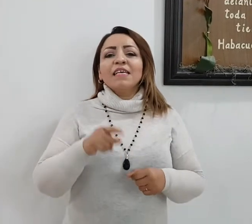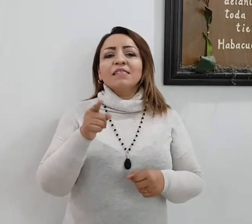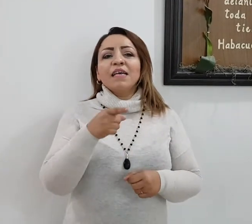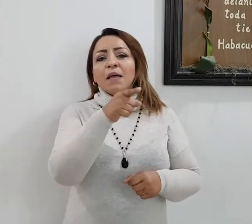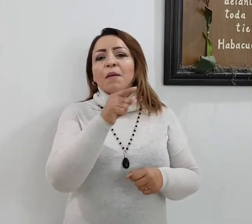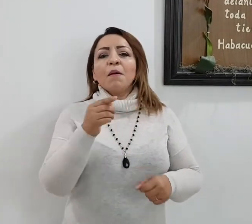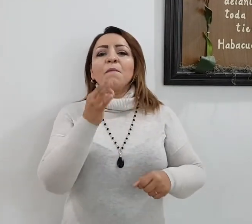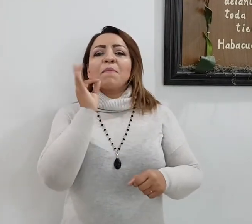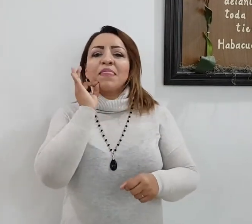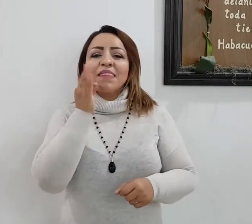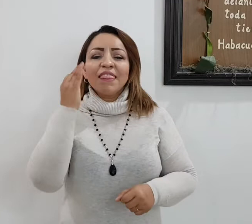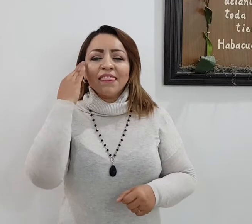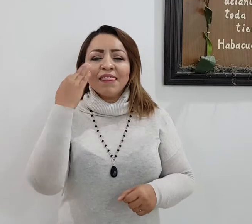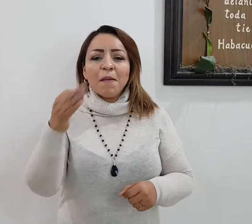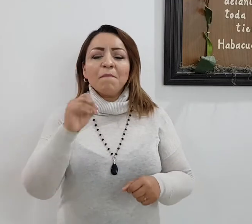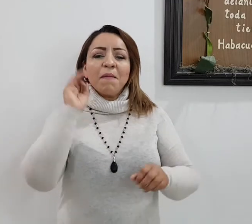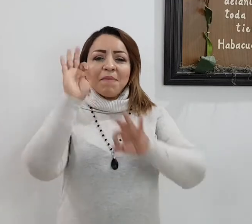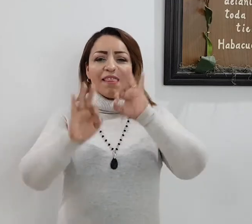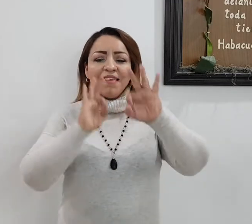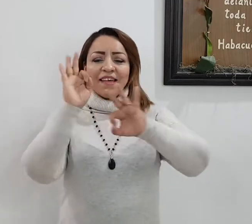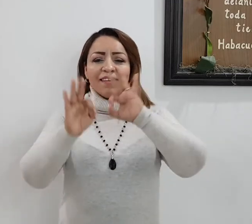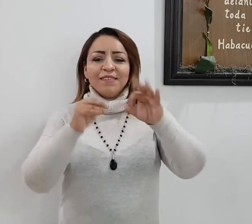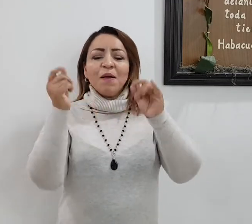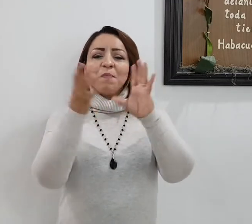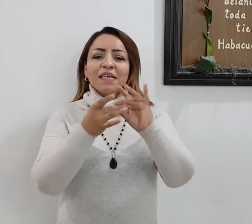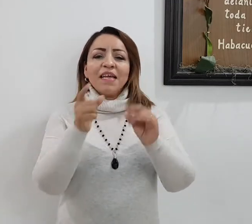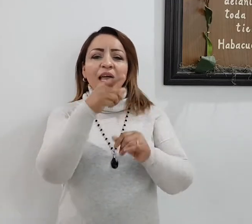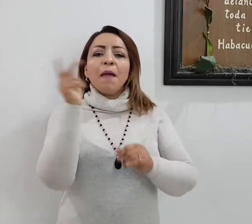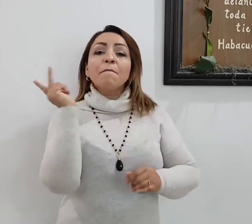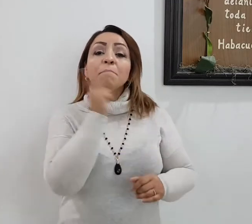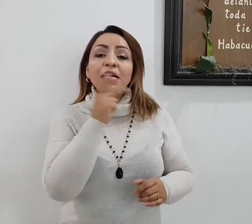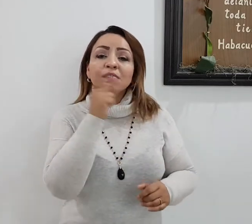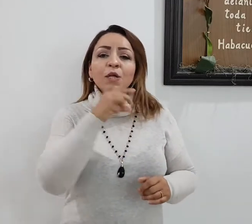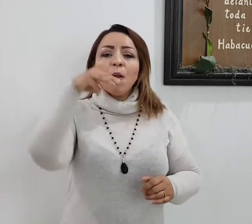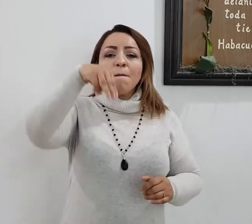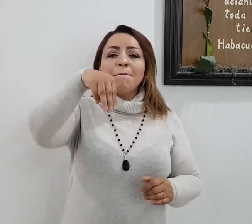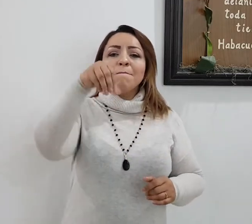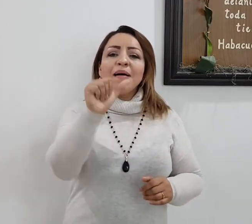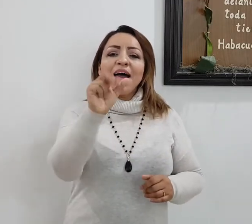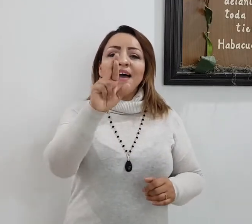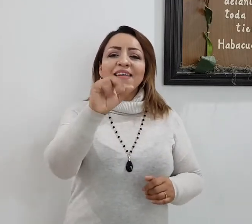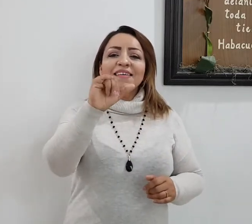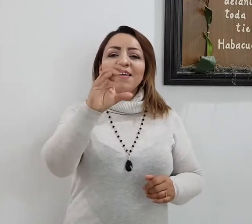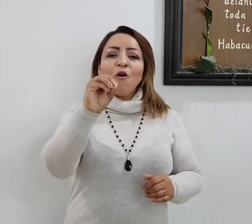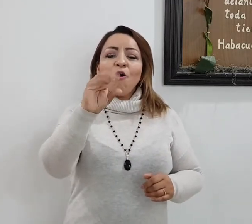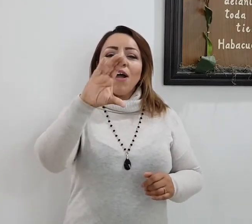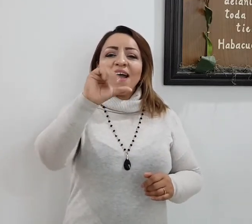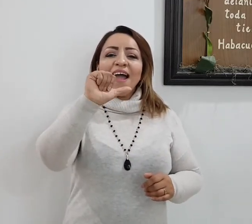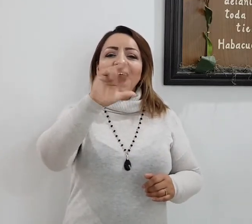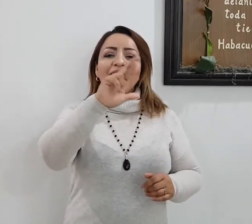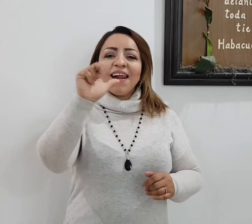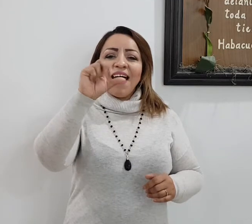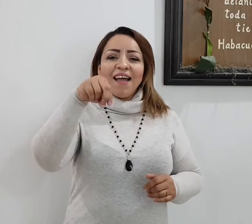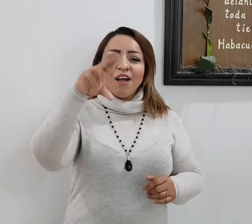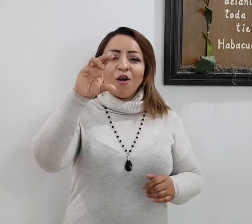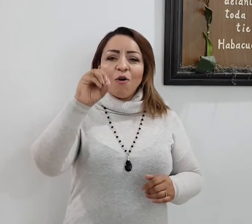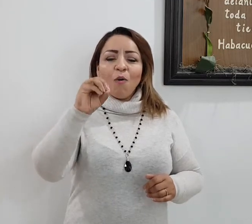Hace 2 semanas veíamos el pasaje donde estos hombres sabios de Oriente se habían dirigido